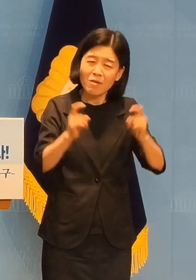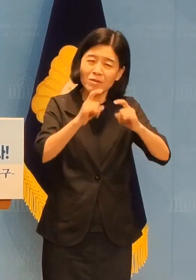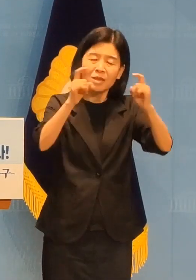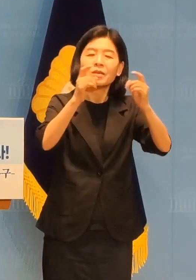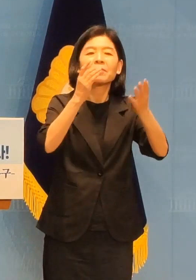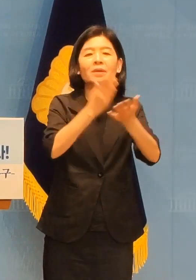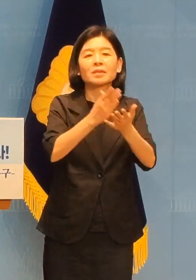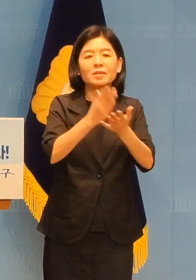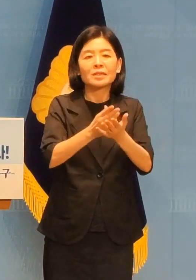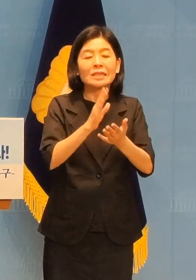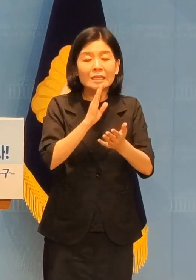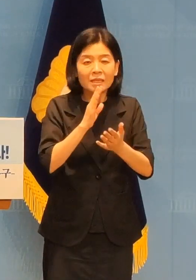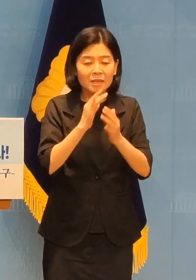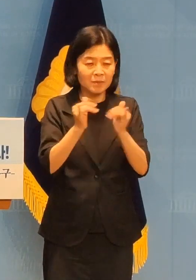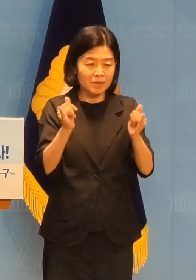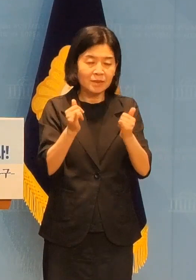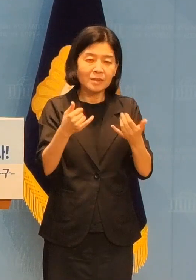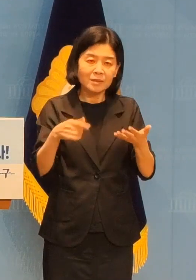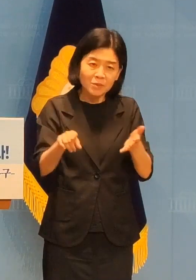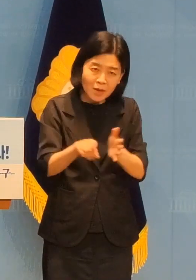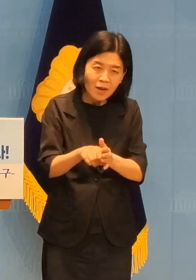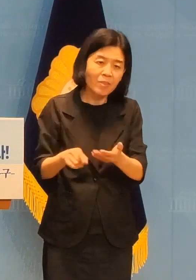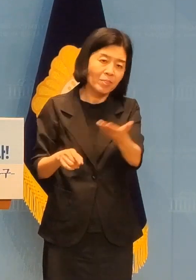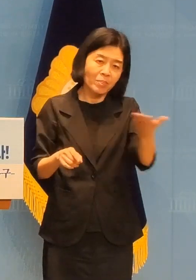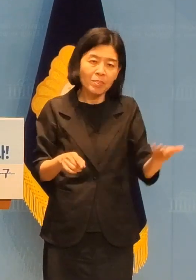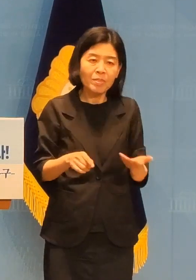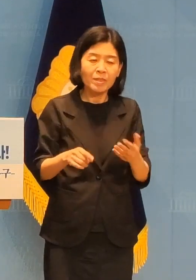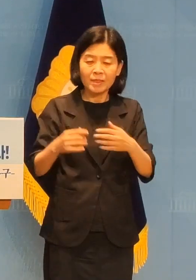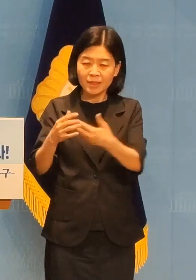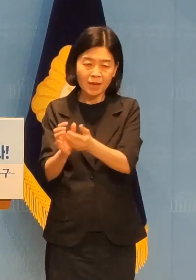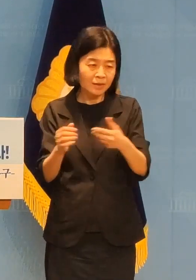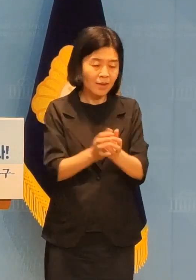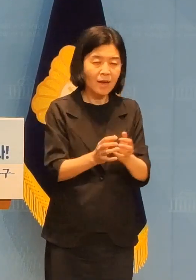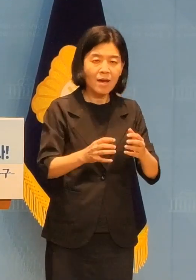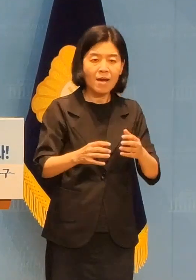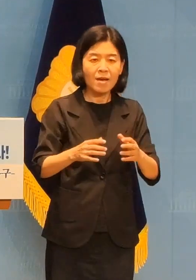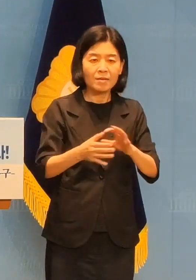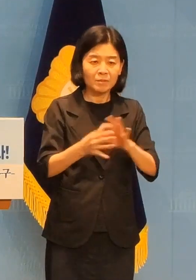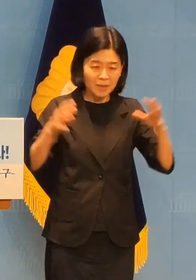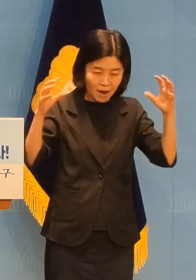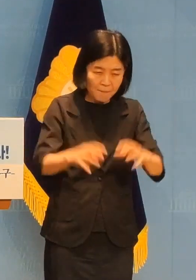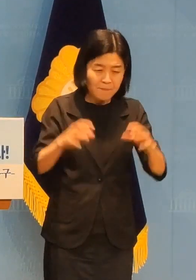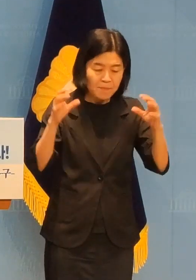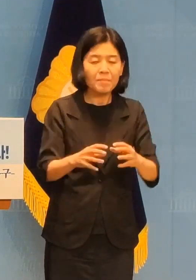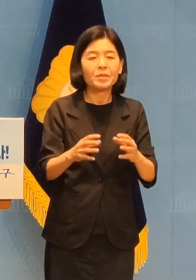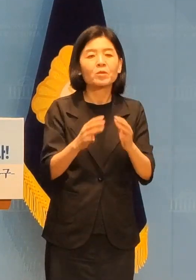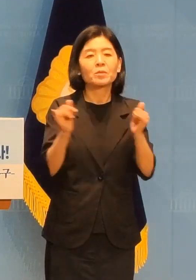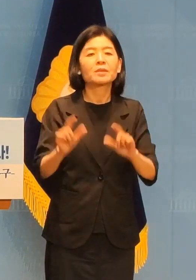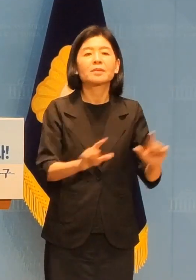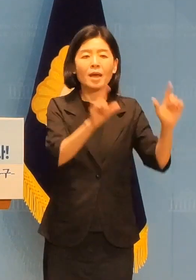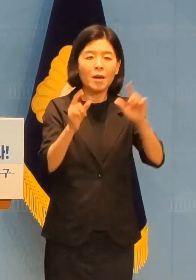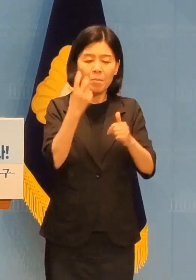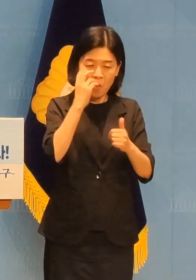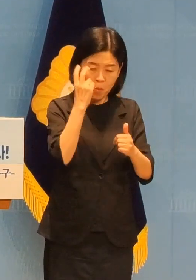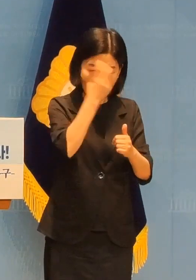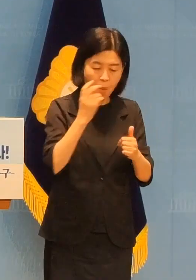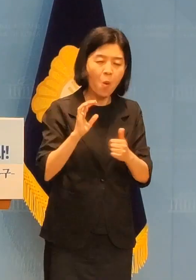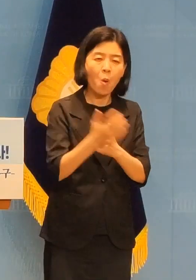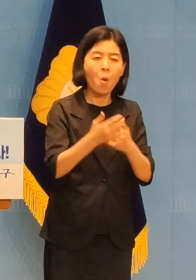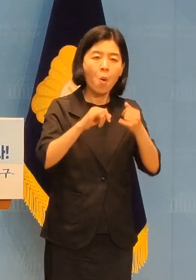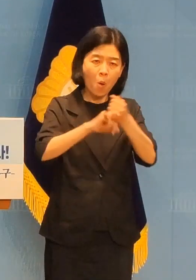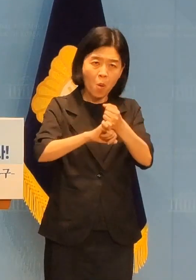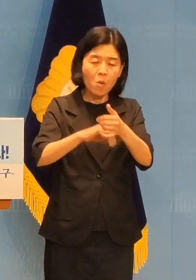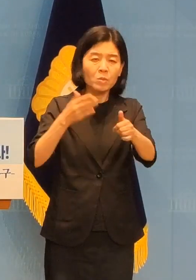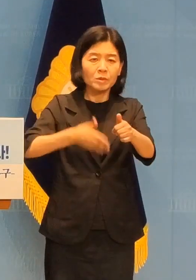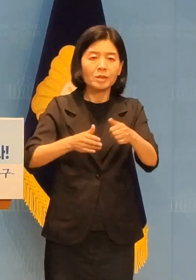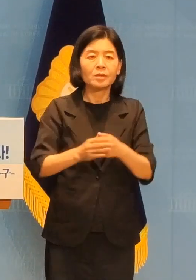민생을 위한 길에 초당적으로 함께 협력하여 국민의 삶을 지킵시다. 진보당이 땀을 흘려 일하는 모든